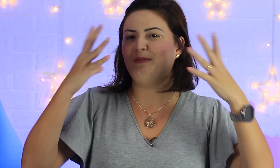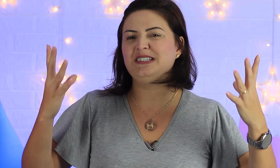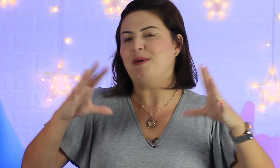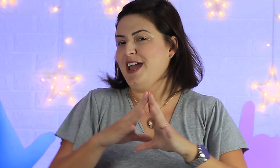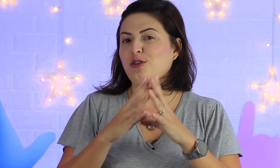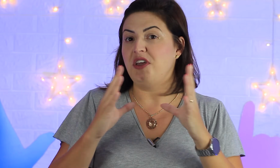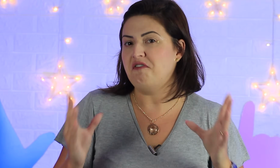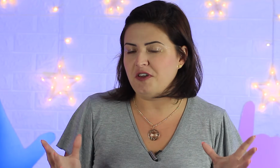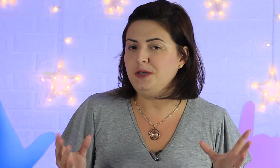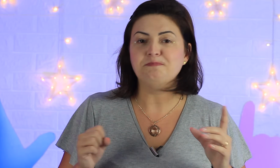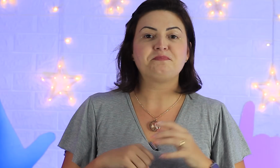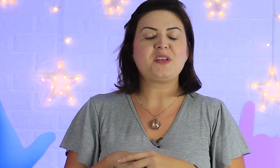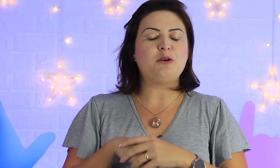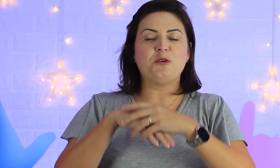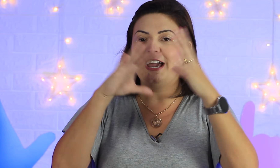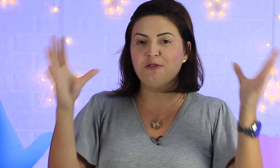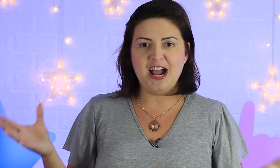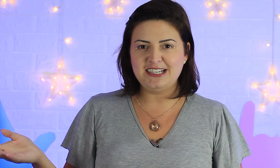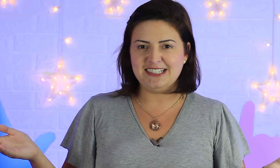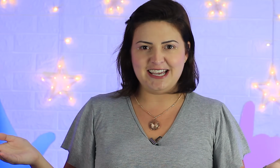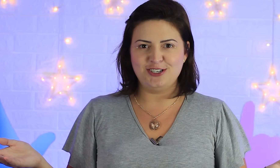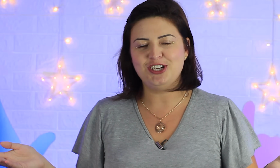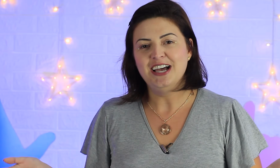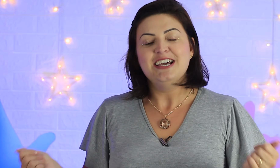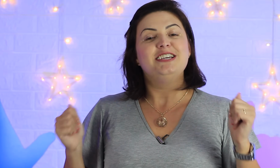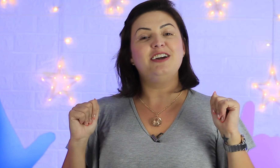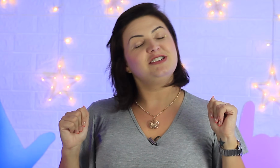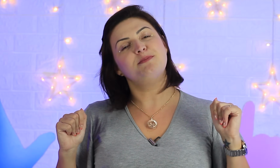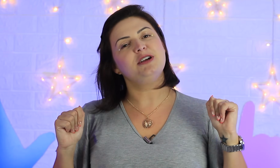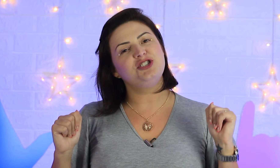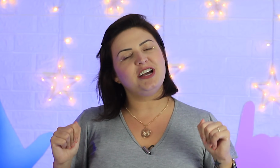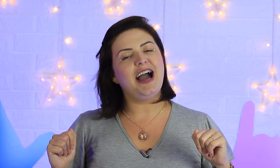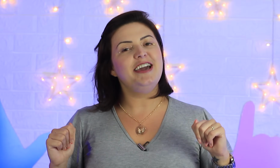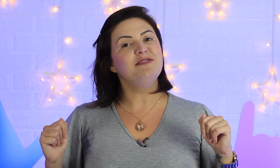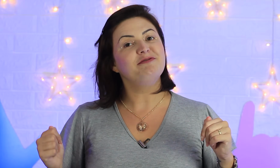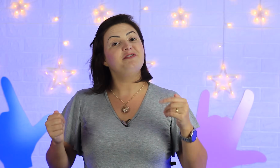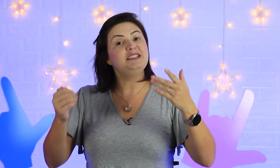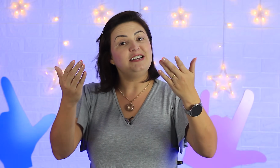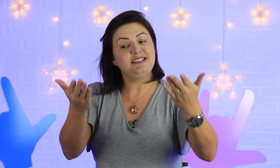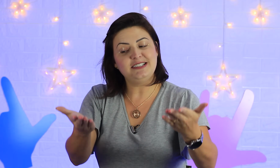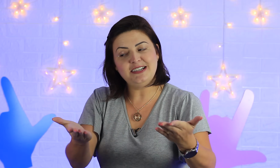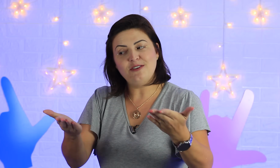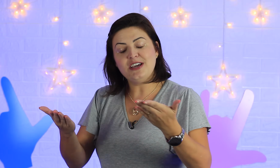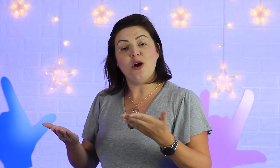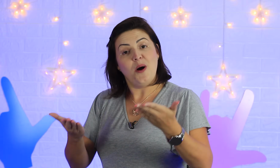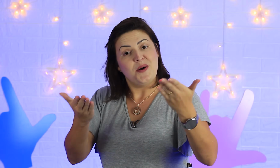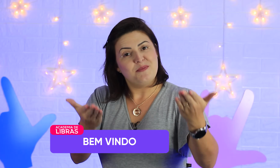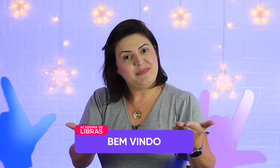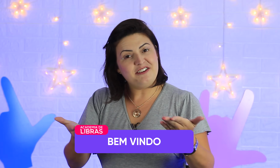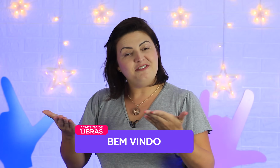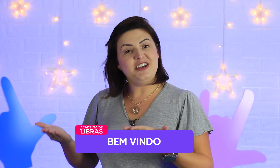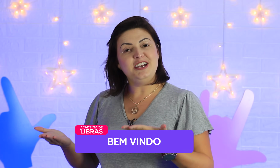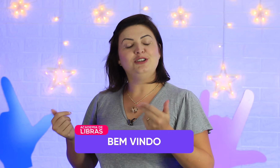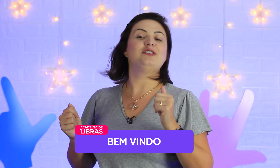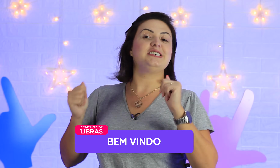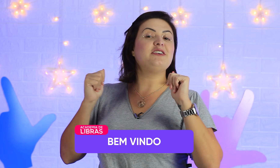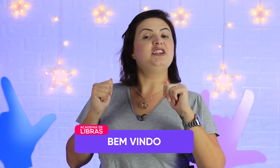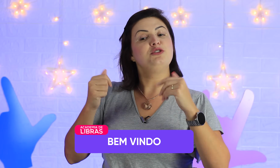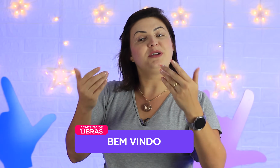estabelecimento, enfim, qualquer lugar que seja. E aí você pode chegar e fazer esse sinal aqui, ó. Bem-vindo. Você está falando para